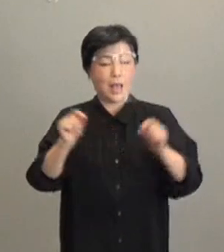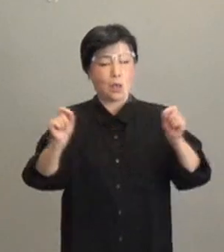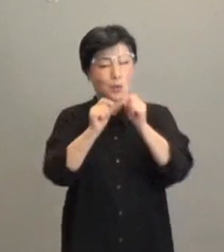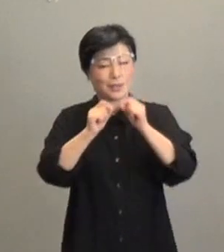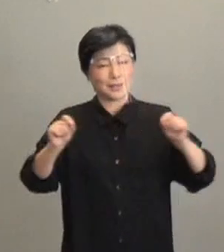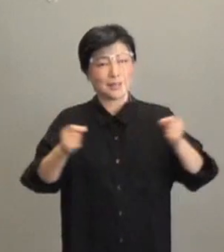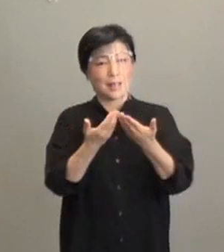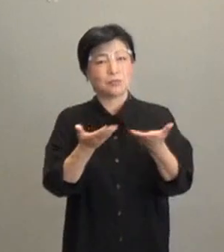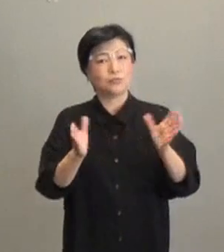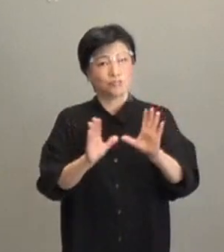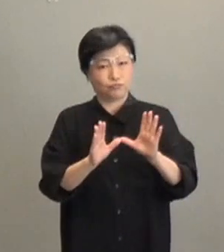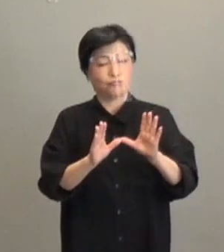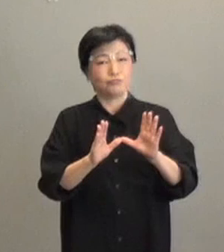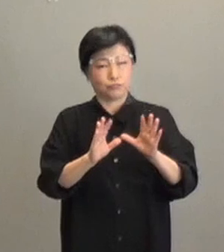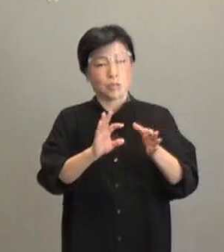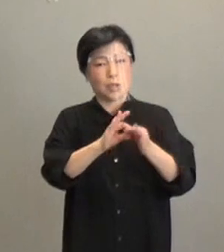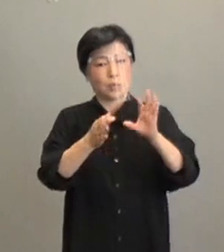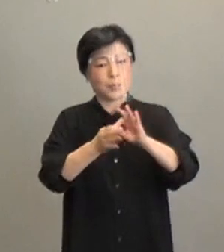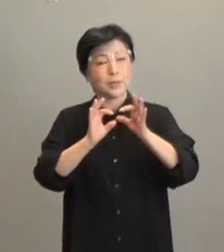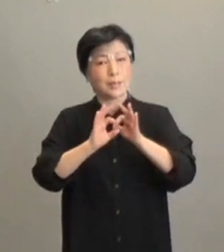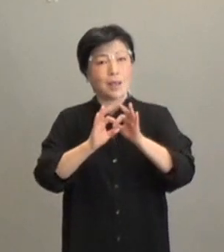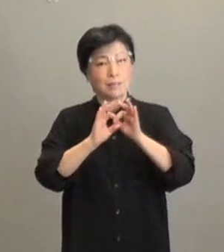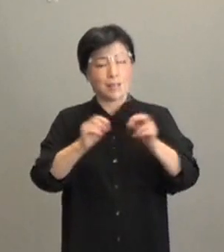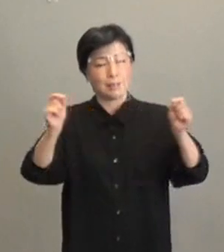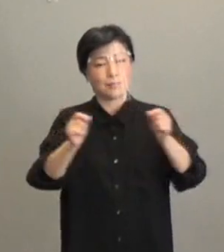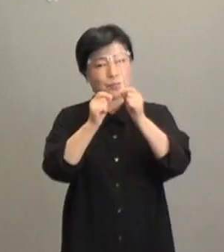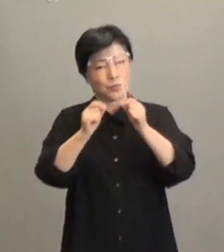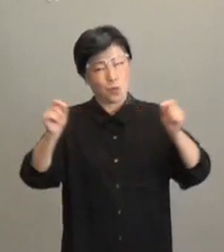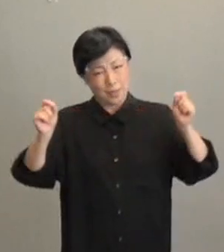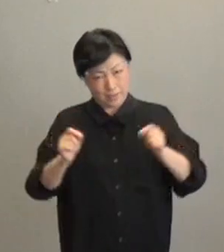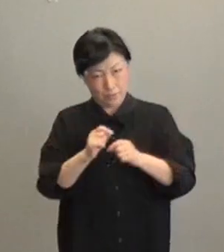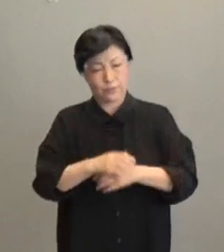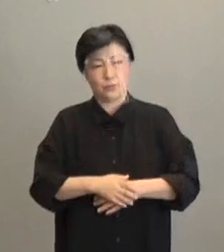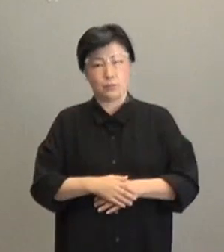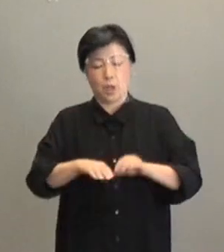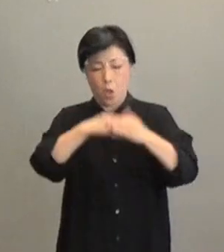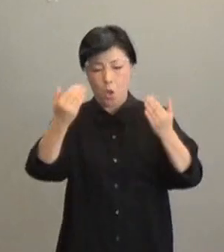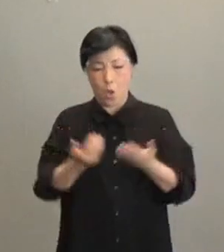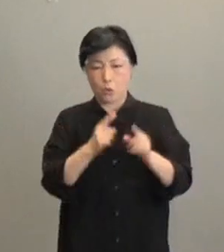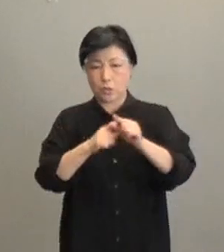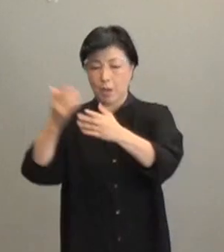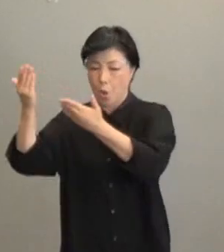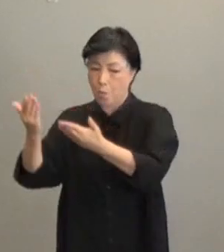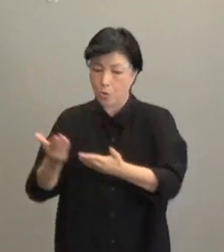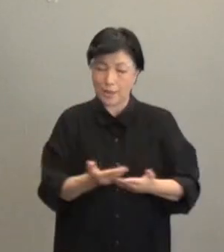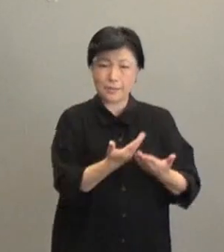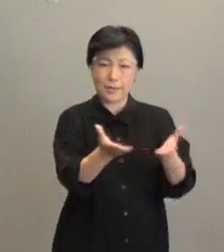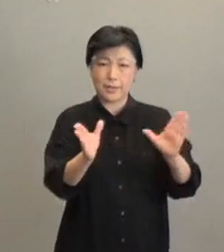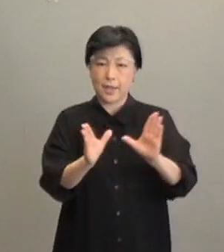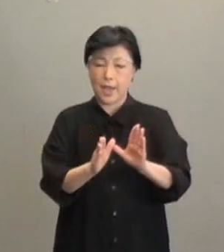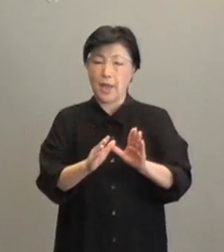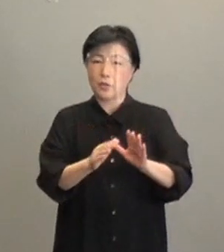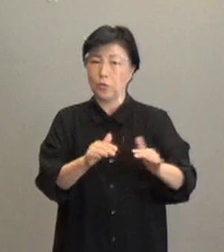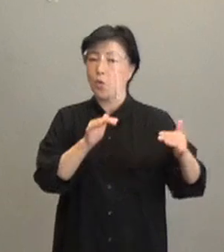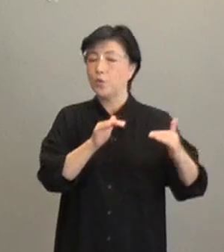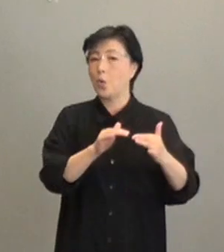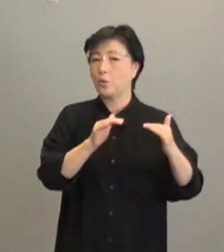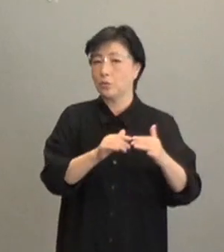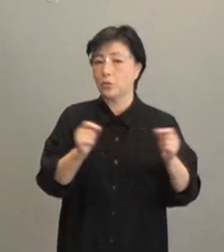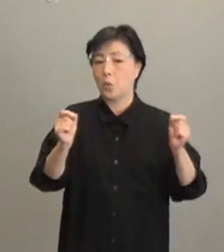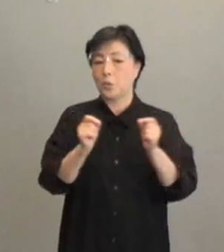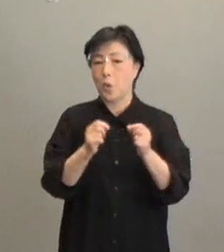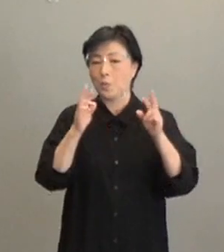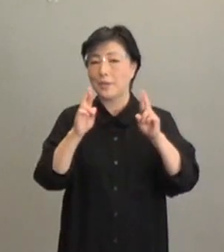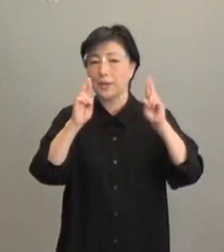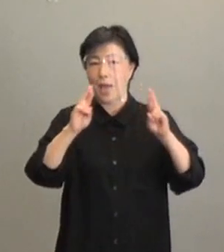ピック・パラリンピックにちなんだ楽曲のコンサート、オール千葉おもてなし隊によるトークショー及びミニライブを予